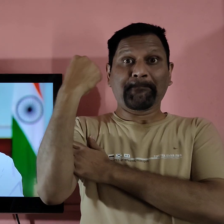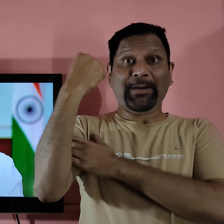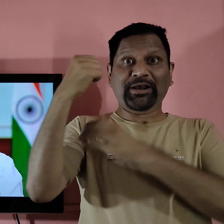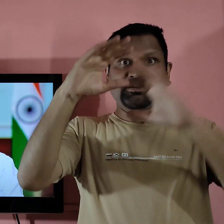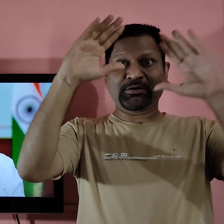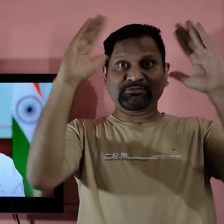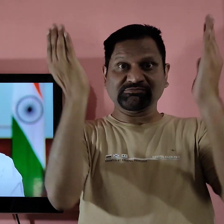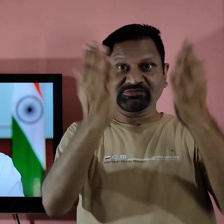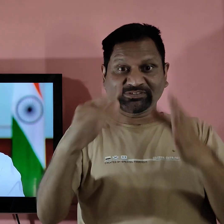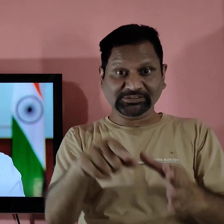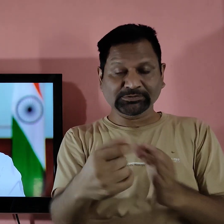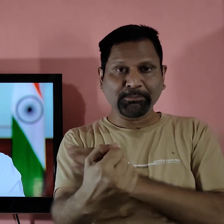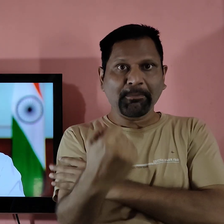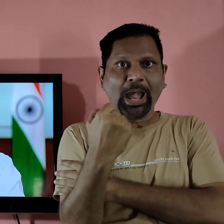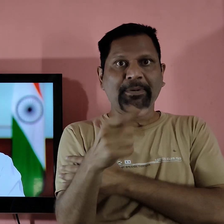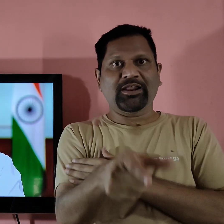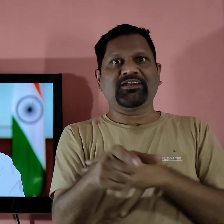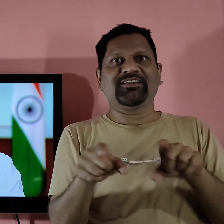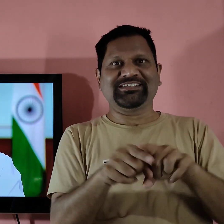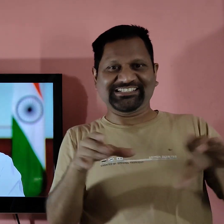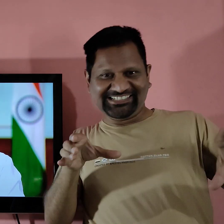एकजुट शक्ति का केंद्र है।